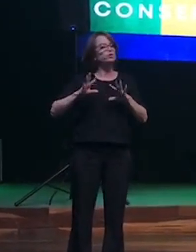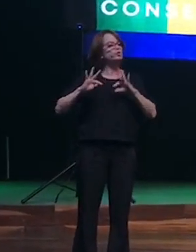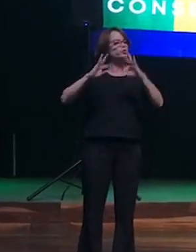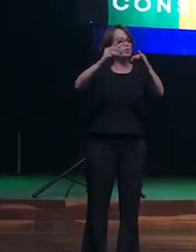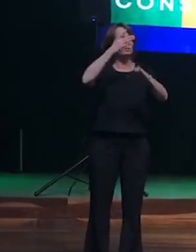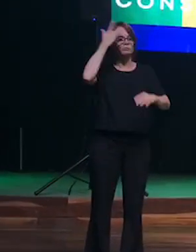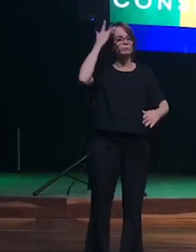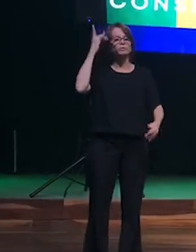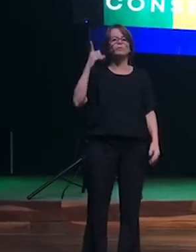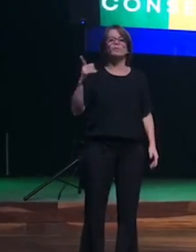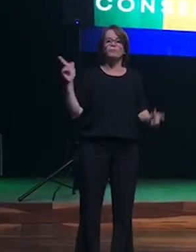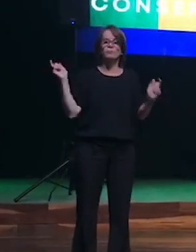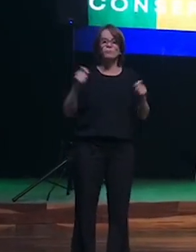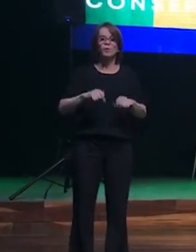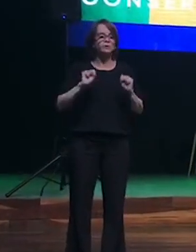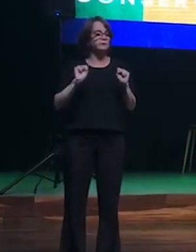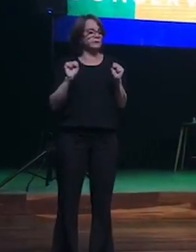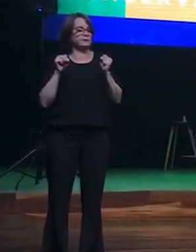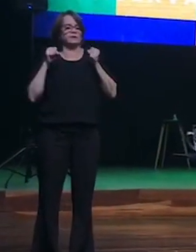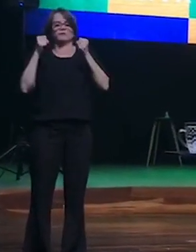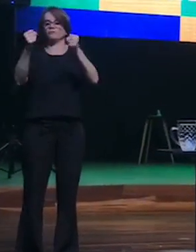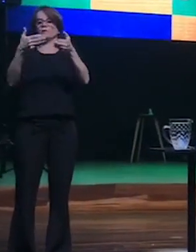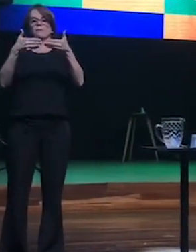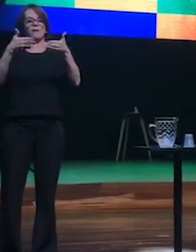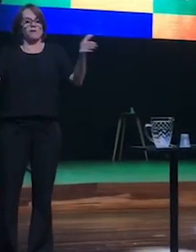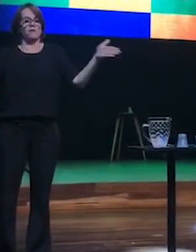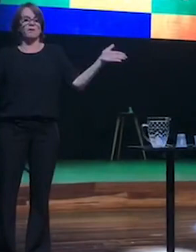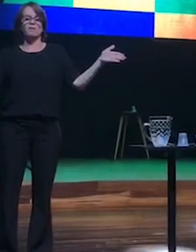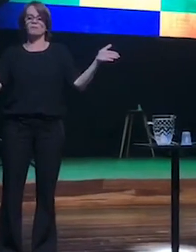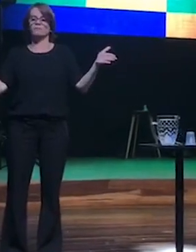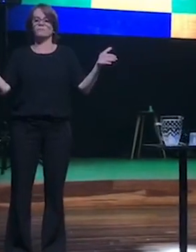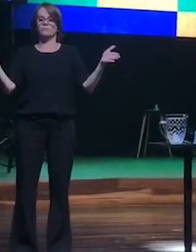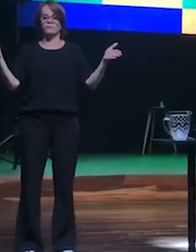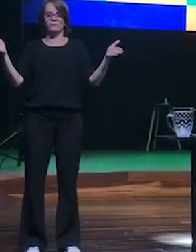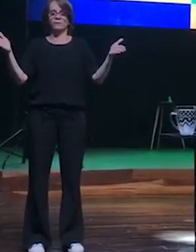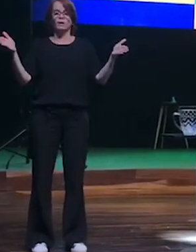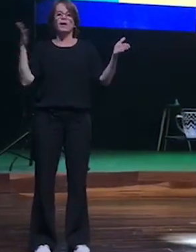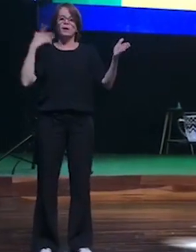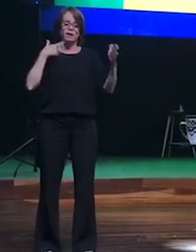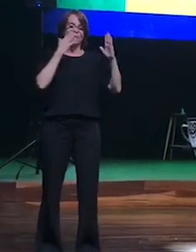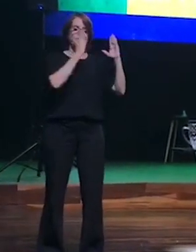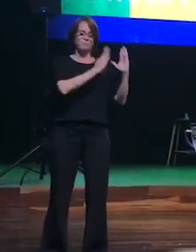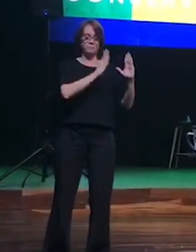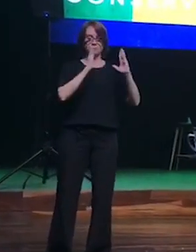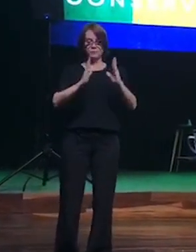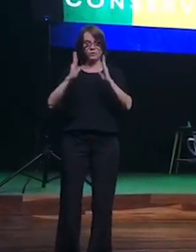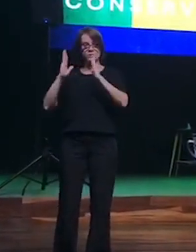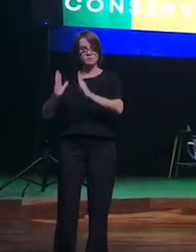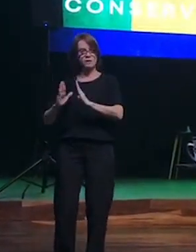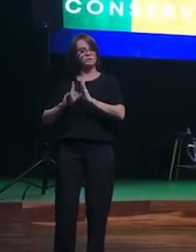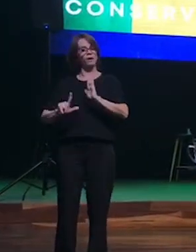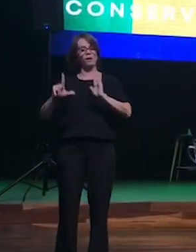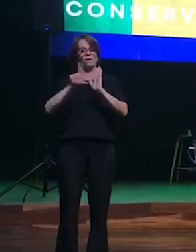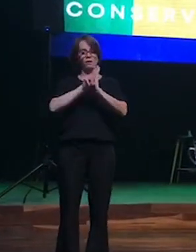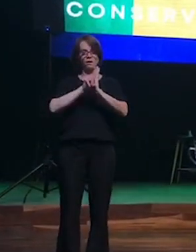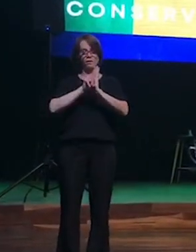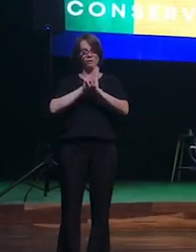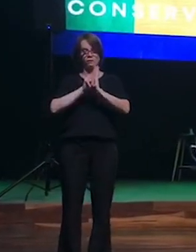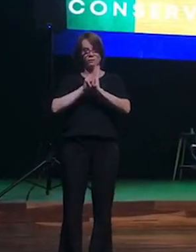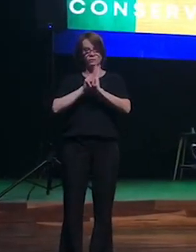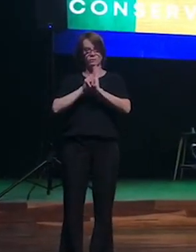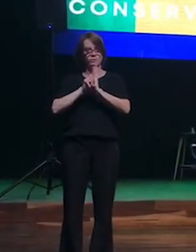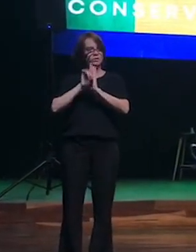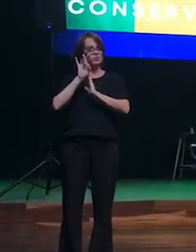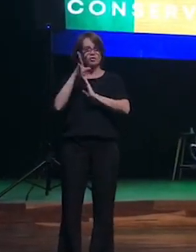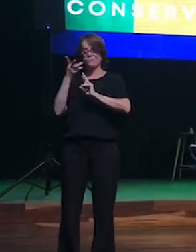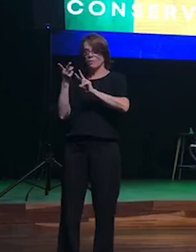defesa, devido processo legal. Ele só pode ter a sua liberdade retirada